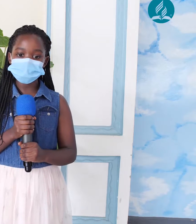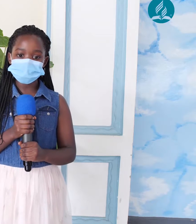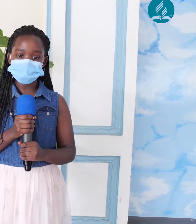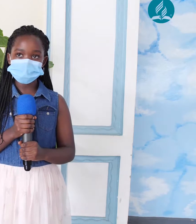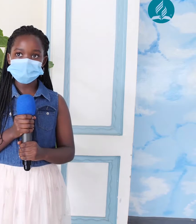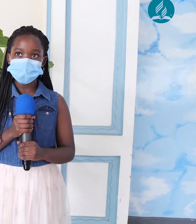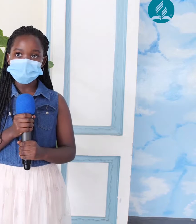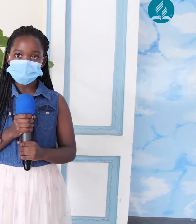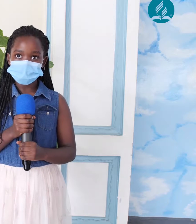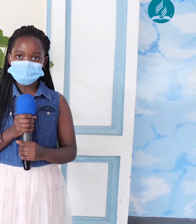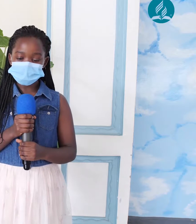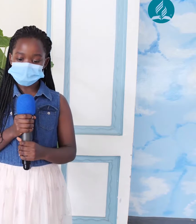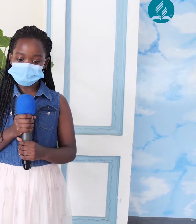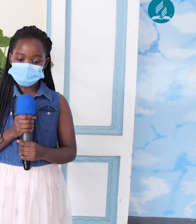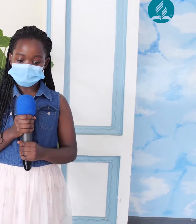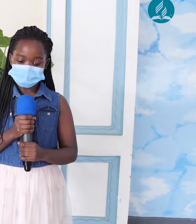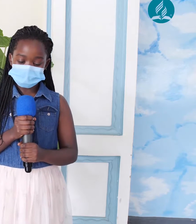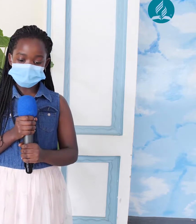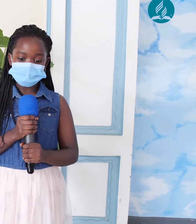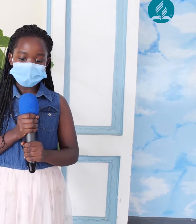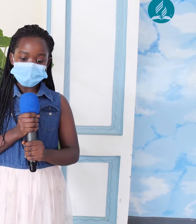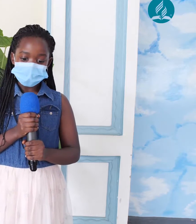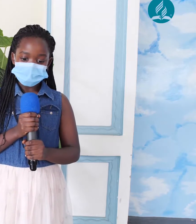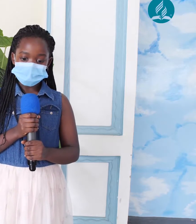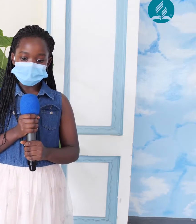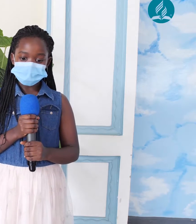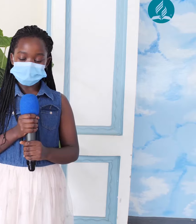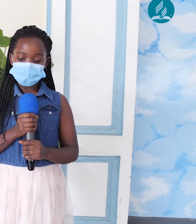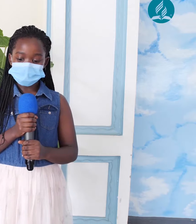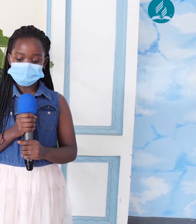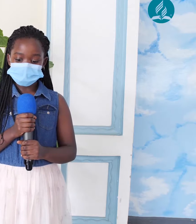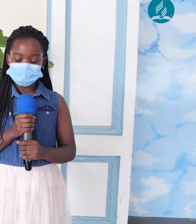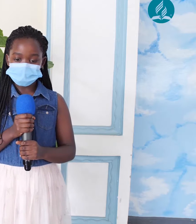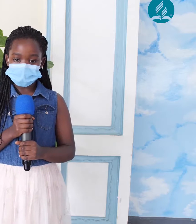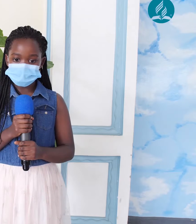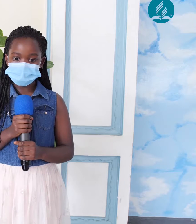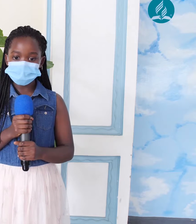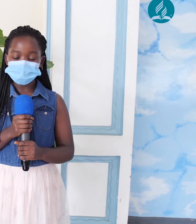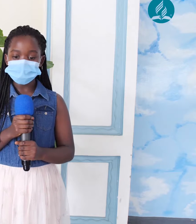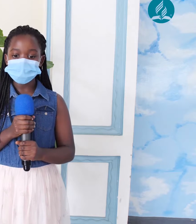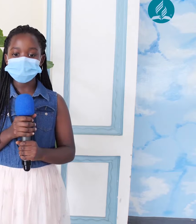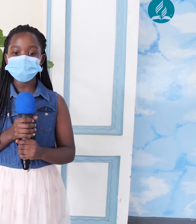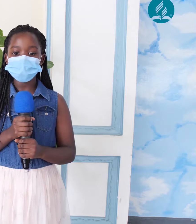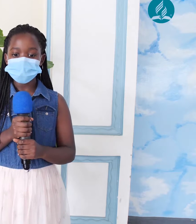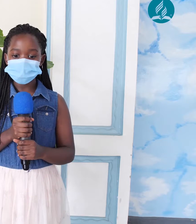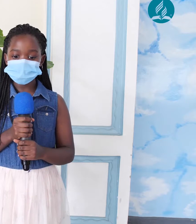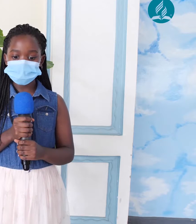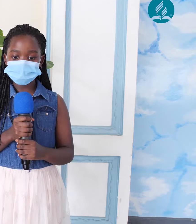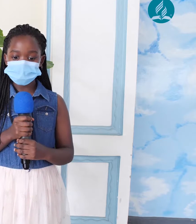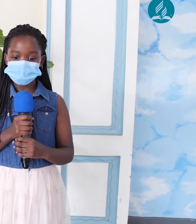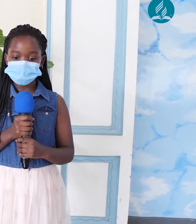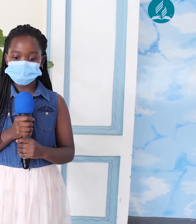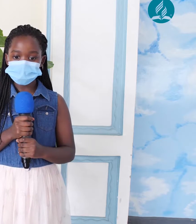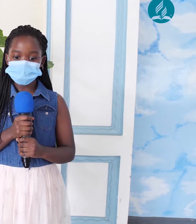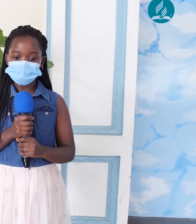yari umurinzi w'inzu y'abagore. Nuko nyuma y'amezi 12,